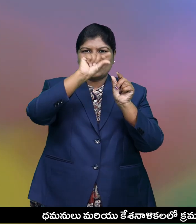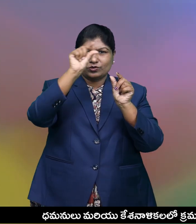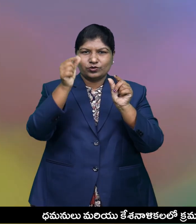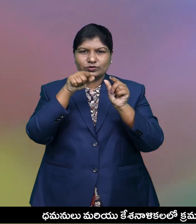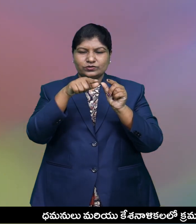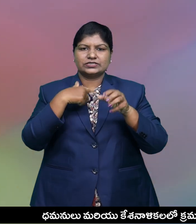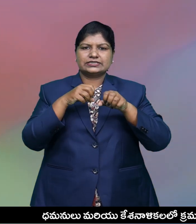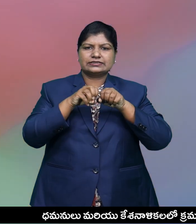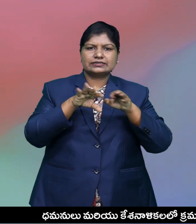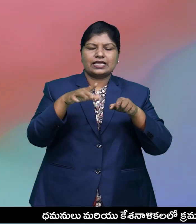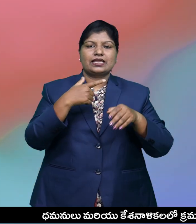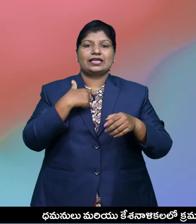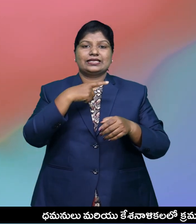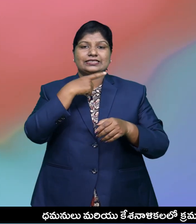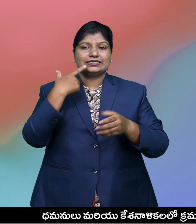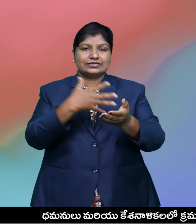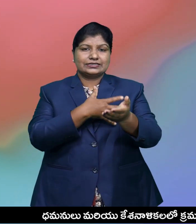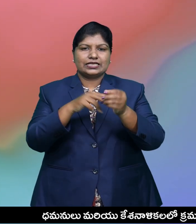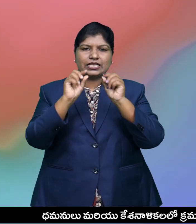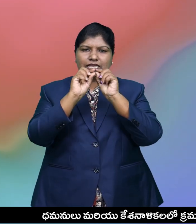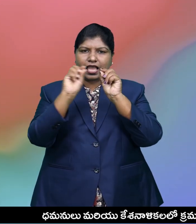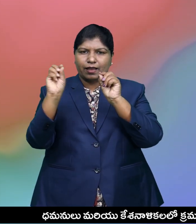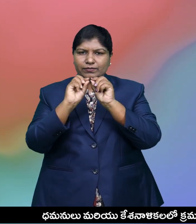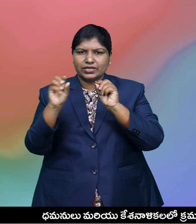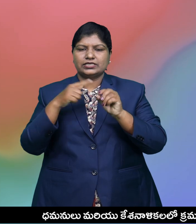మరియు సిరలలో తక్కువగా మారుతుంది.